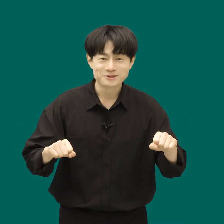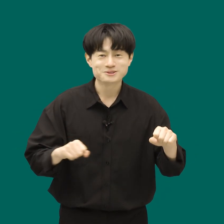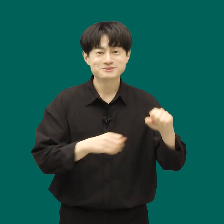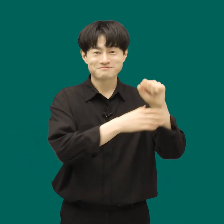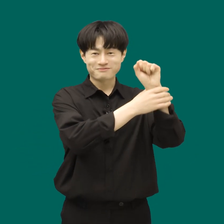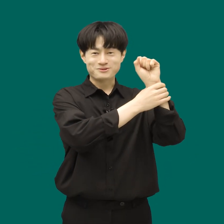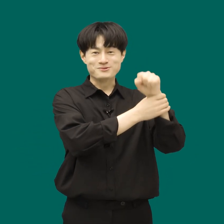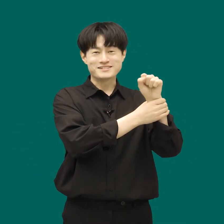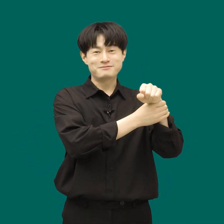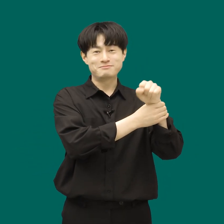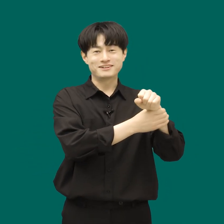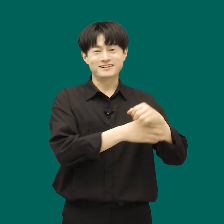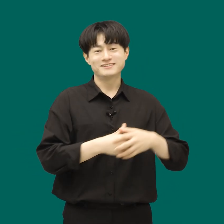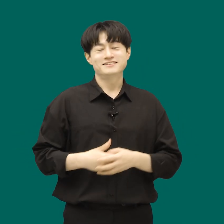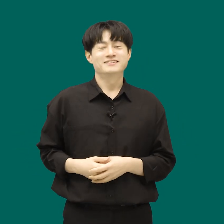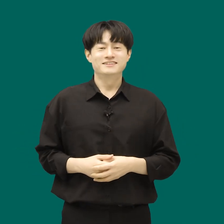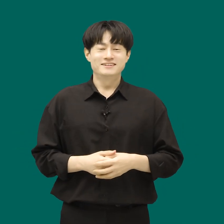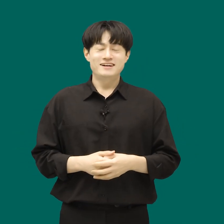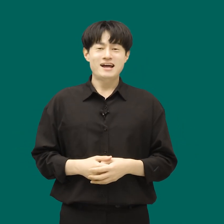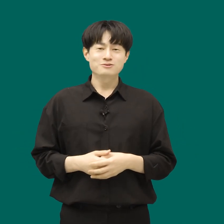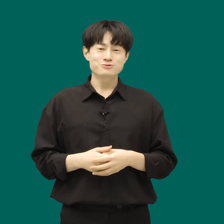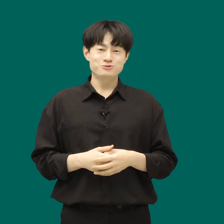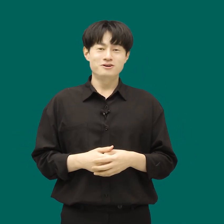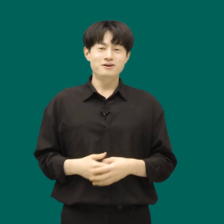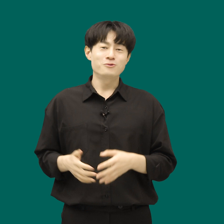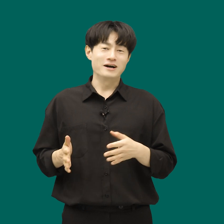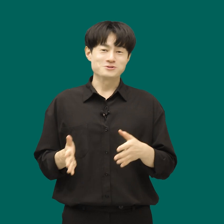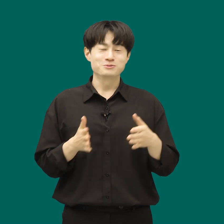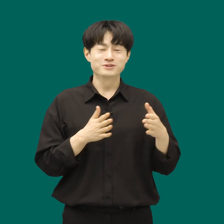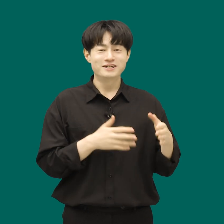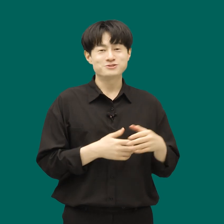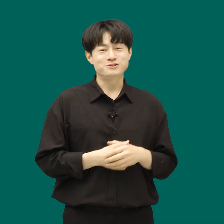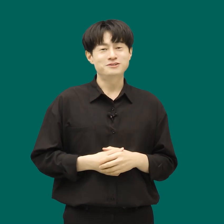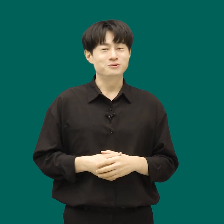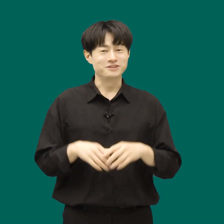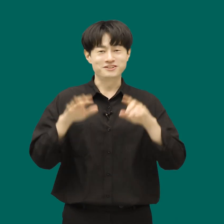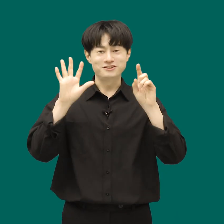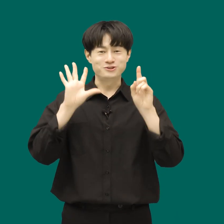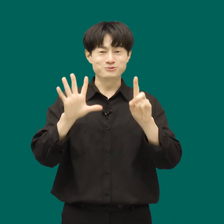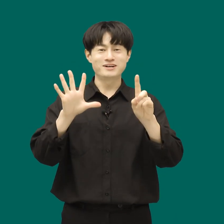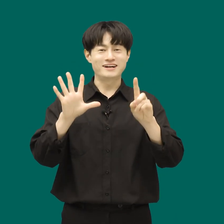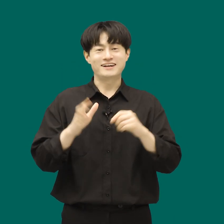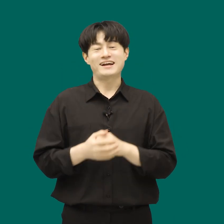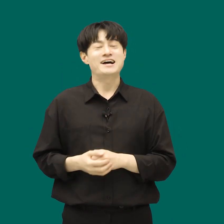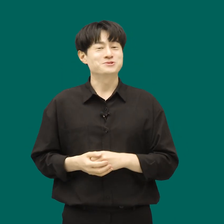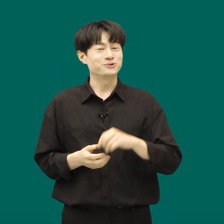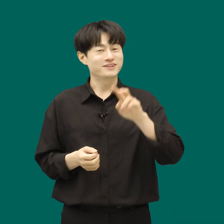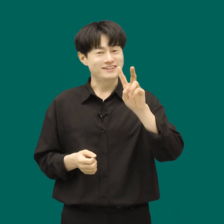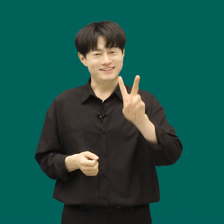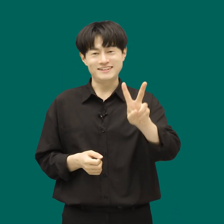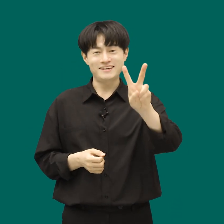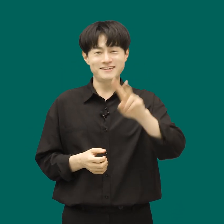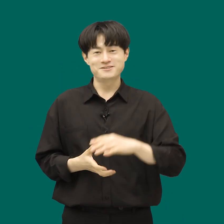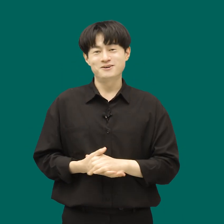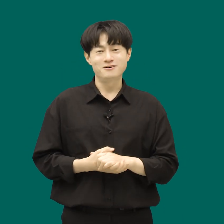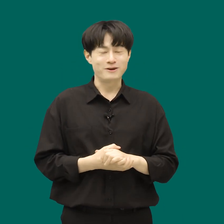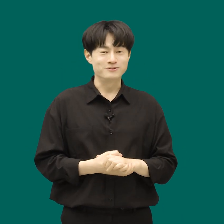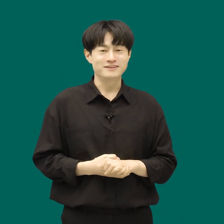안녕하세요. 웅쌤입니다. 한국 수어 왕초보 탈출, 오늘은 6강 가족 2에 대해서 배울